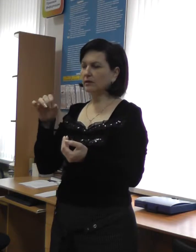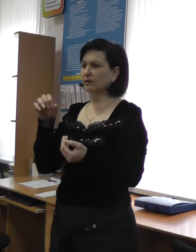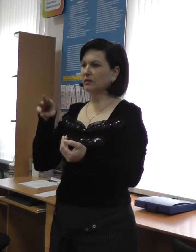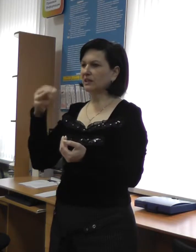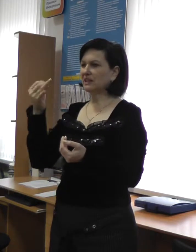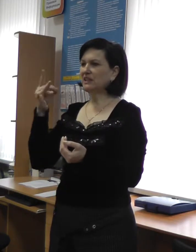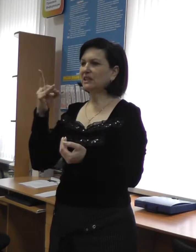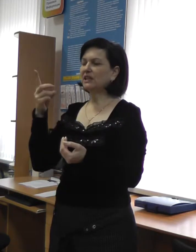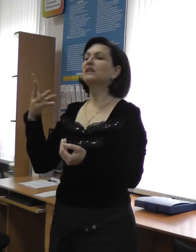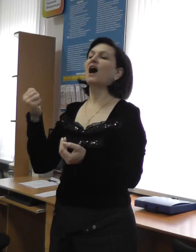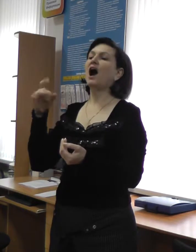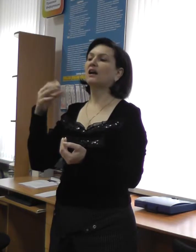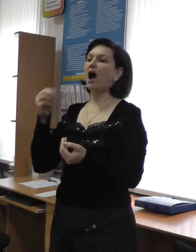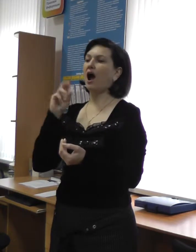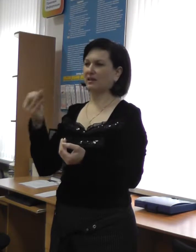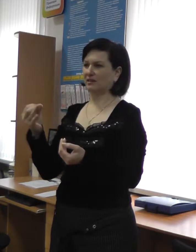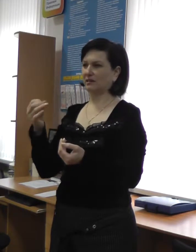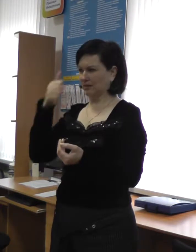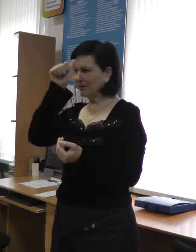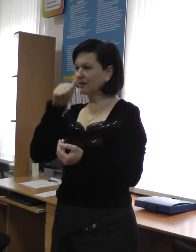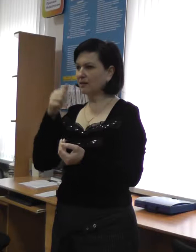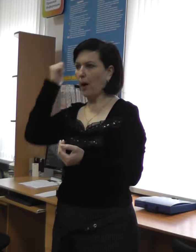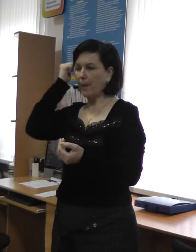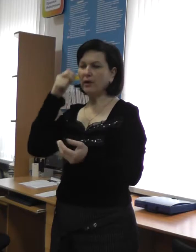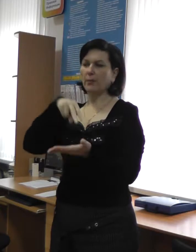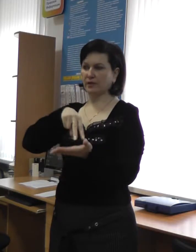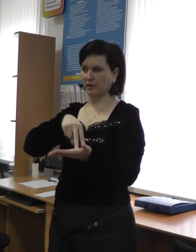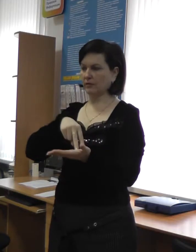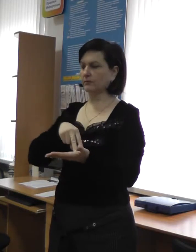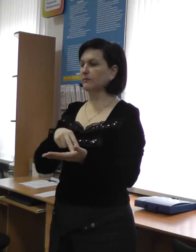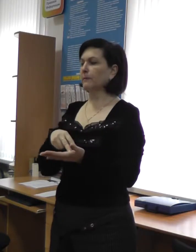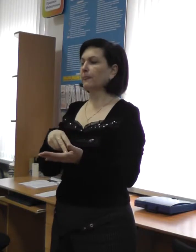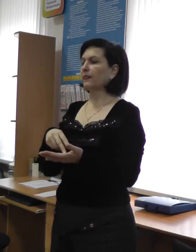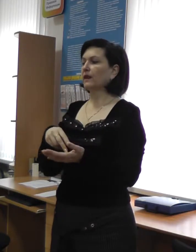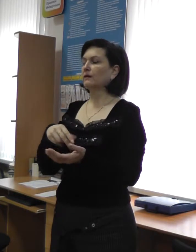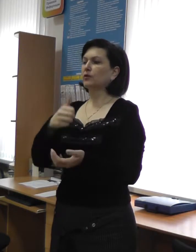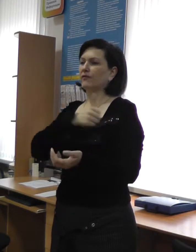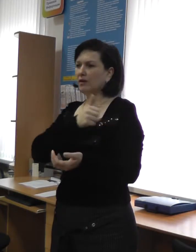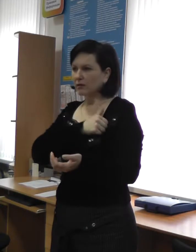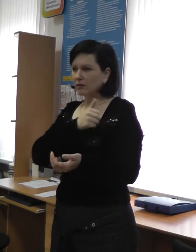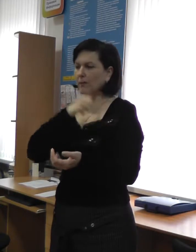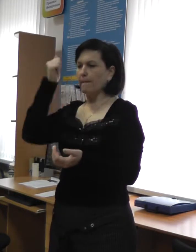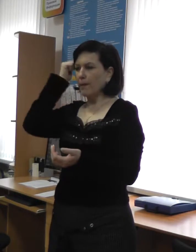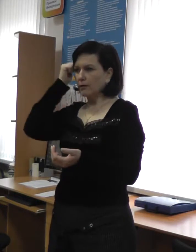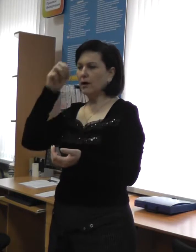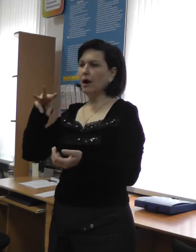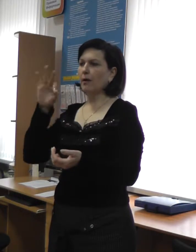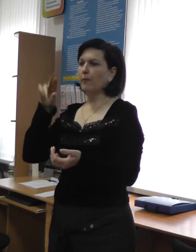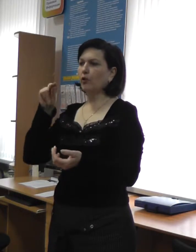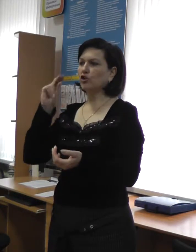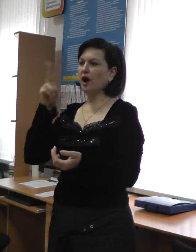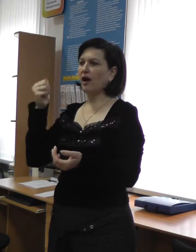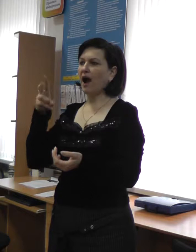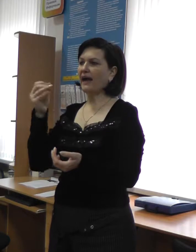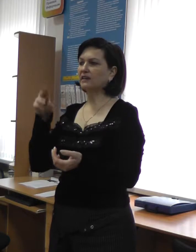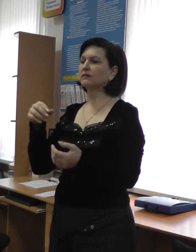казачьего войска генерал-лейтенанту Христофору Папандополу, генералу-майору Павлу Мачканину, на